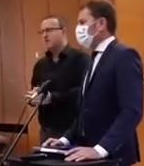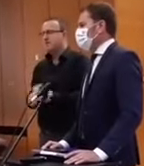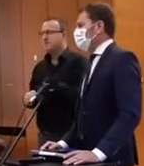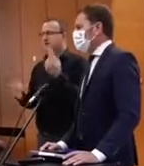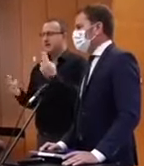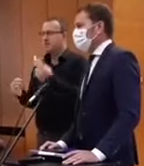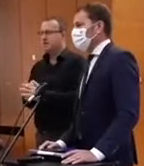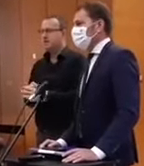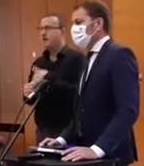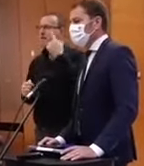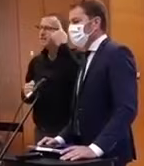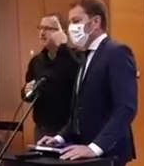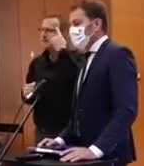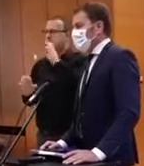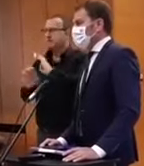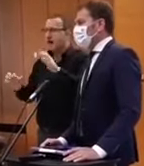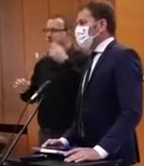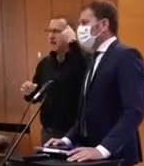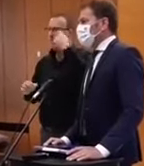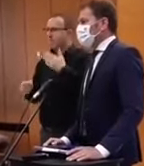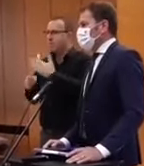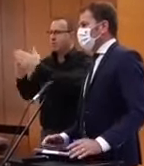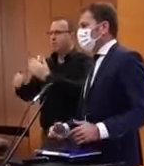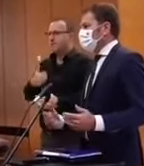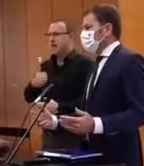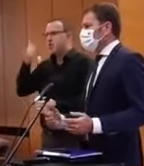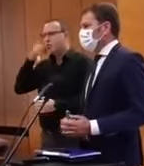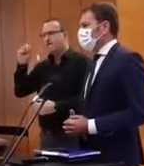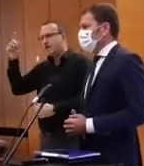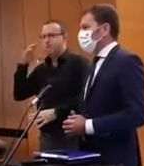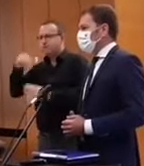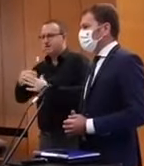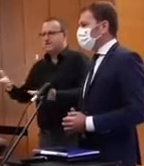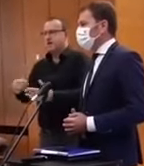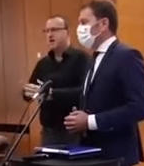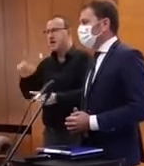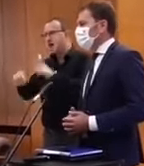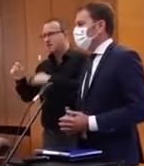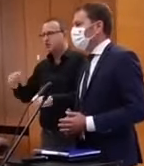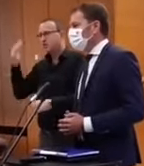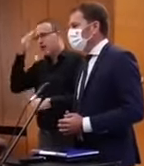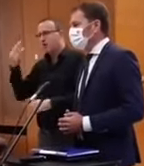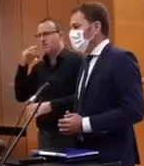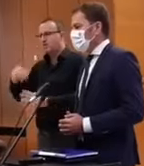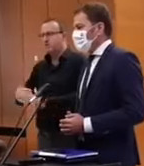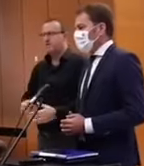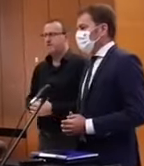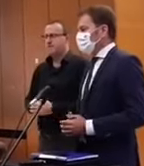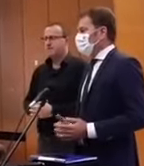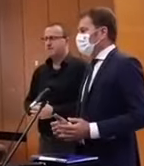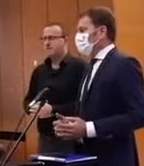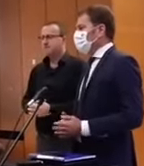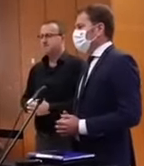Samozrejme, idea je správna, pomôžme ľuďom, a najmä mladým ľuďom, aby sa dokázali dostať k lacnejšiemu nájomnému bývaniu,